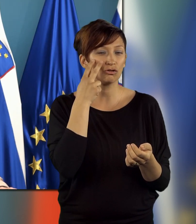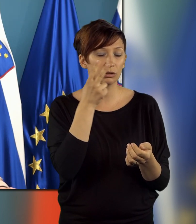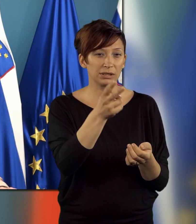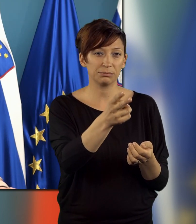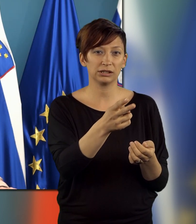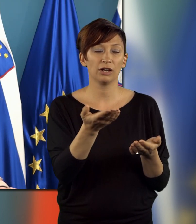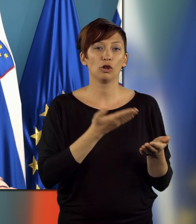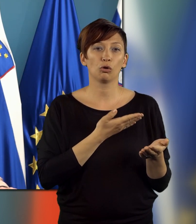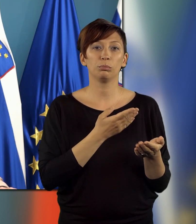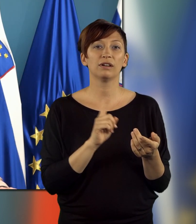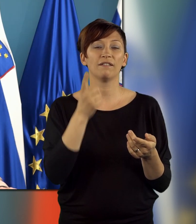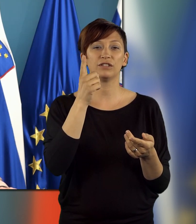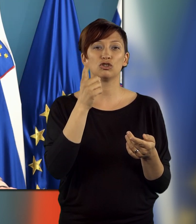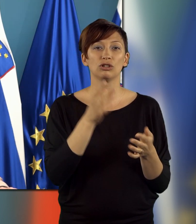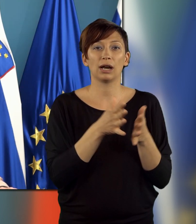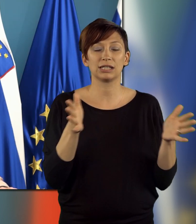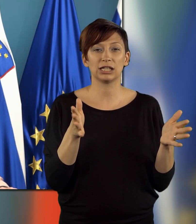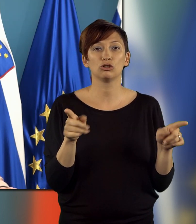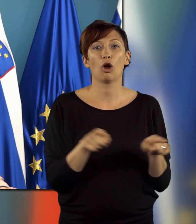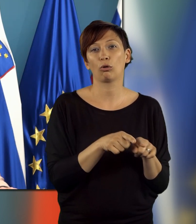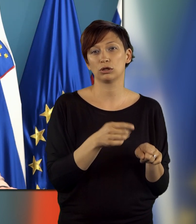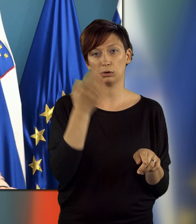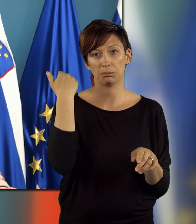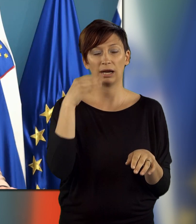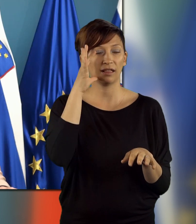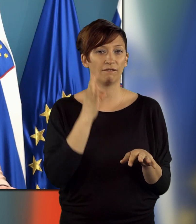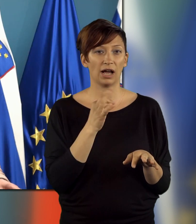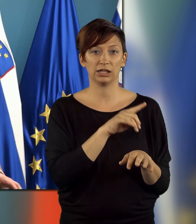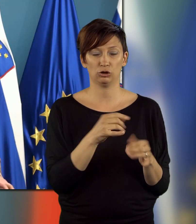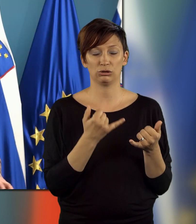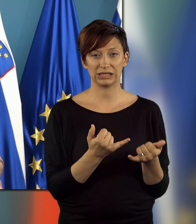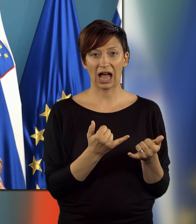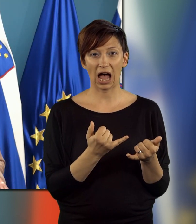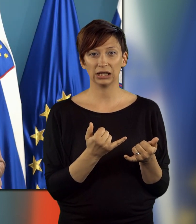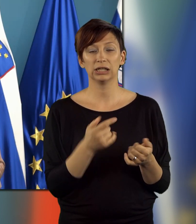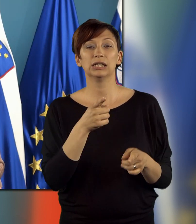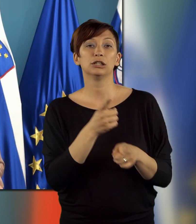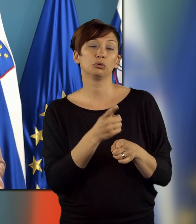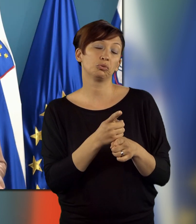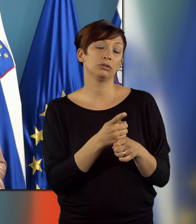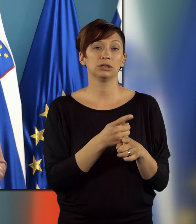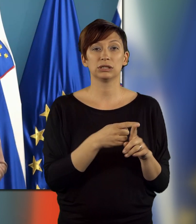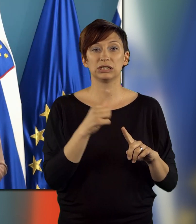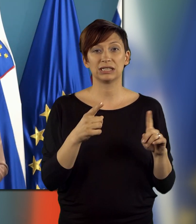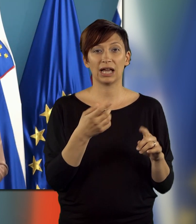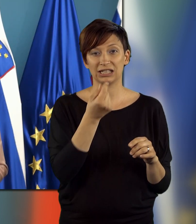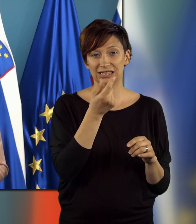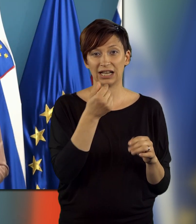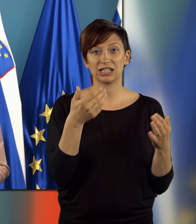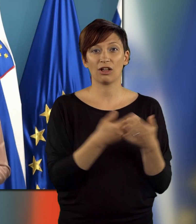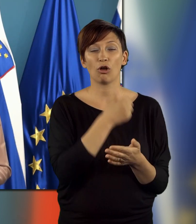dobiva znatno večje razsežnosti, kot smo jih bili navajeni do zdaj, saj se tudi sicer